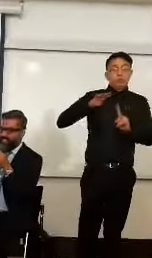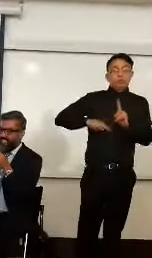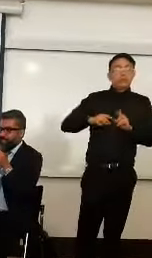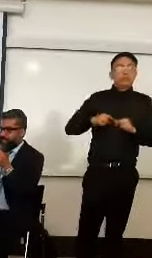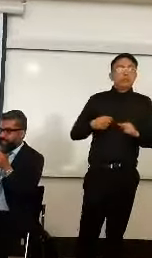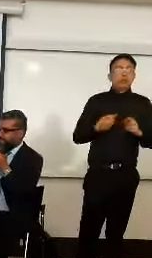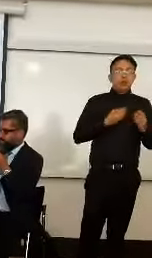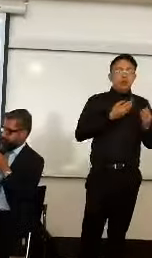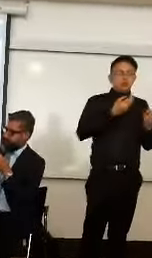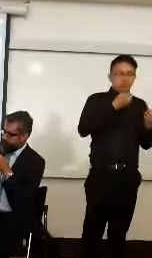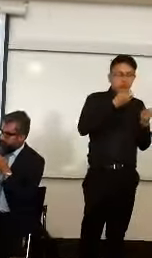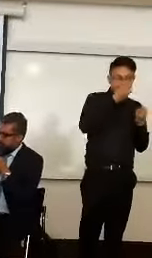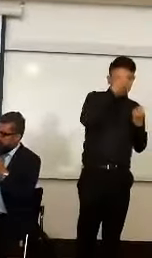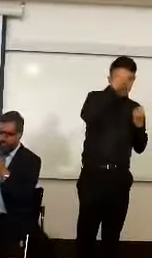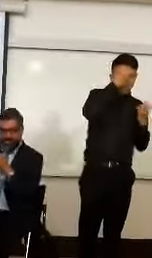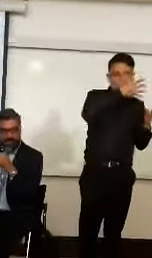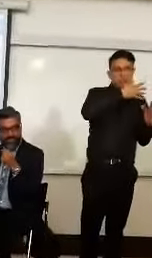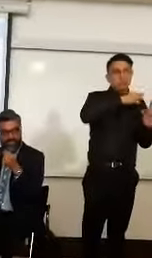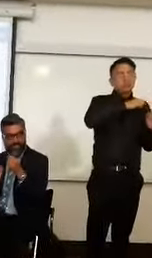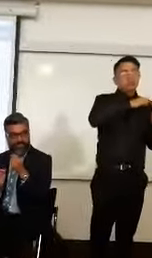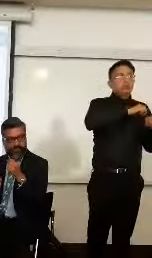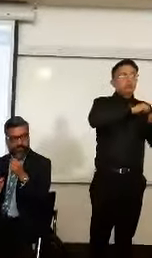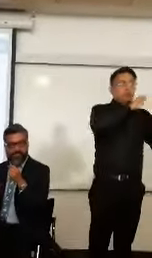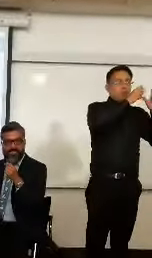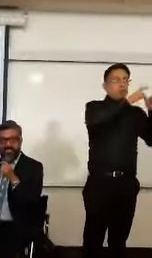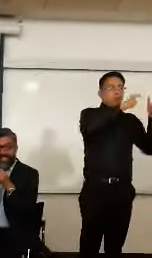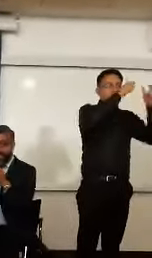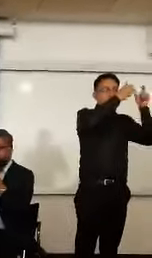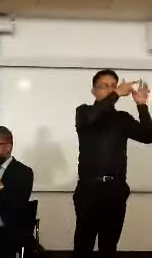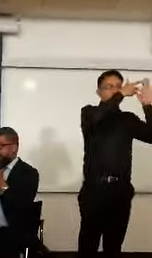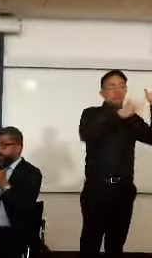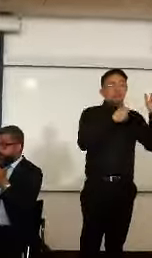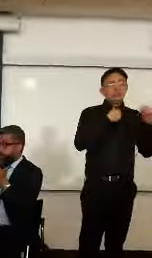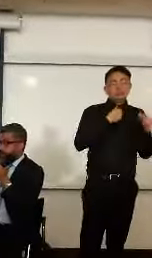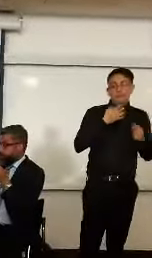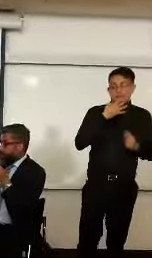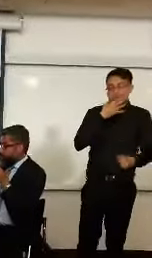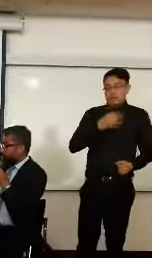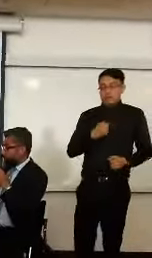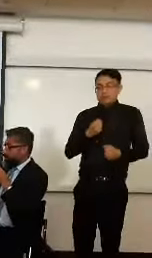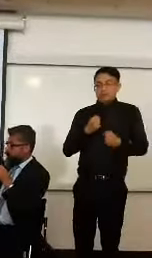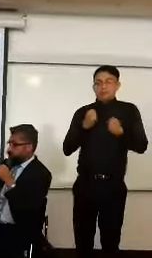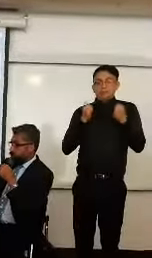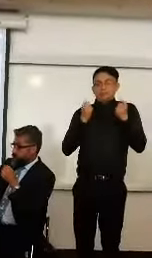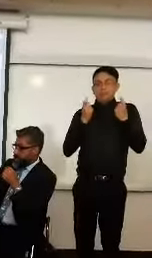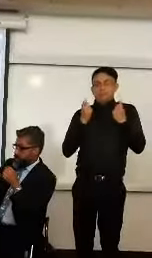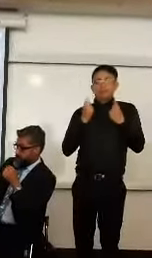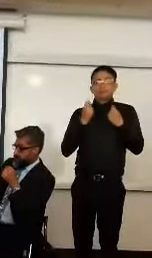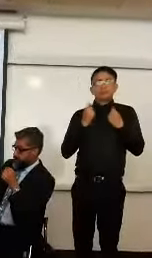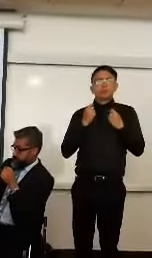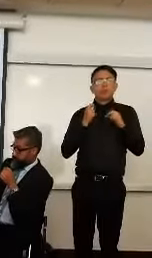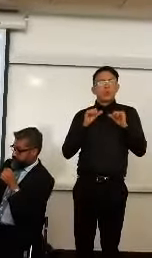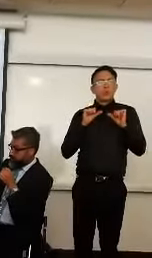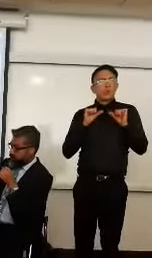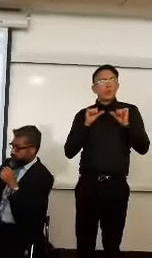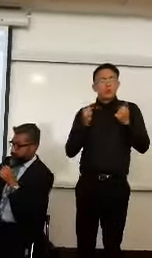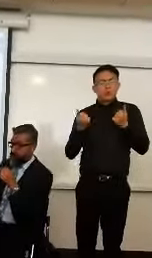digamos, y cumplirle a las personas con discapacidad, digamos, en ese tiempo. El gran reto que se nos viene es cómo les cumplimos haciendo realidad esa